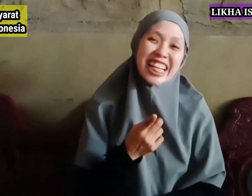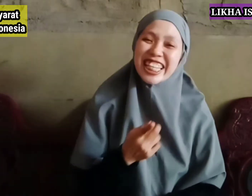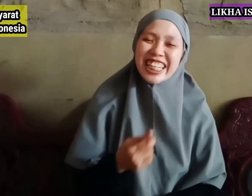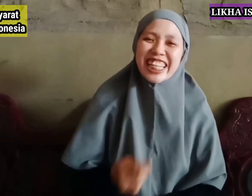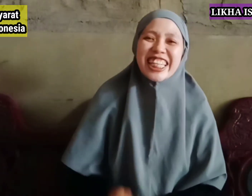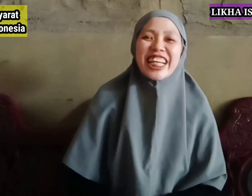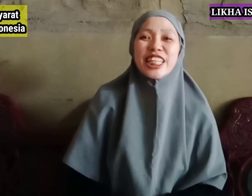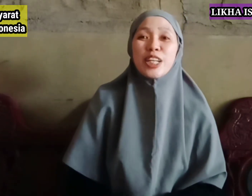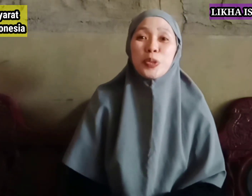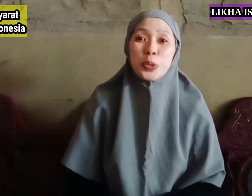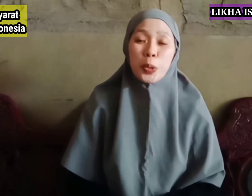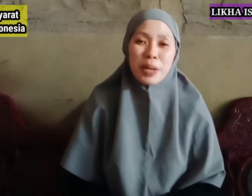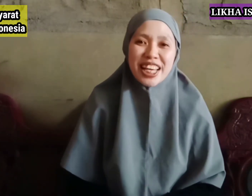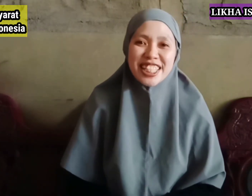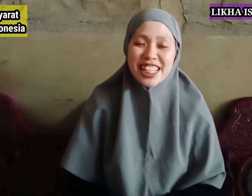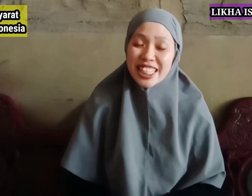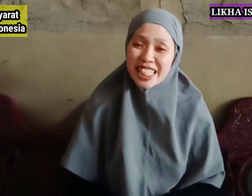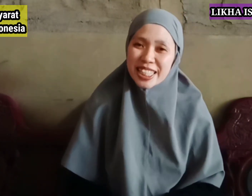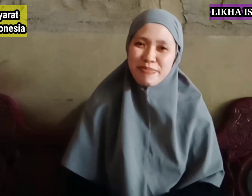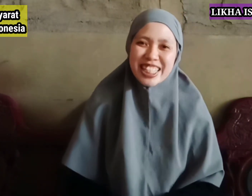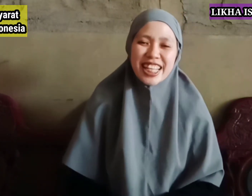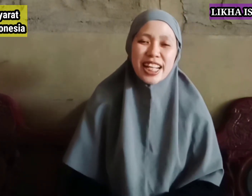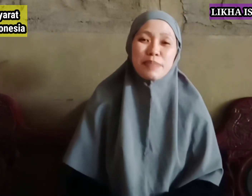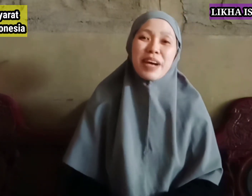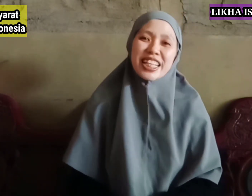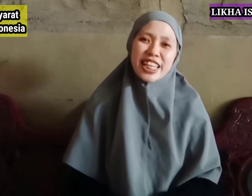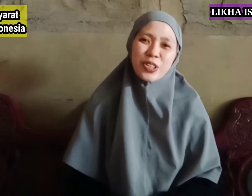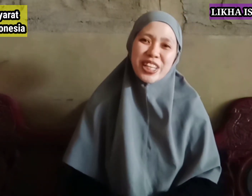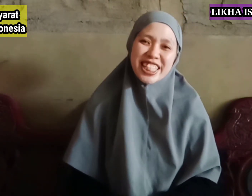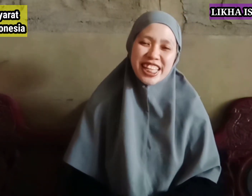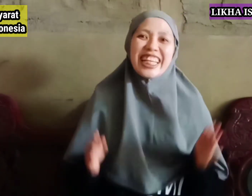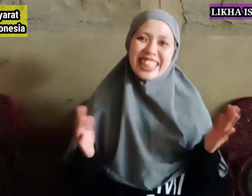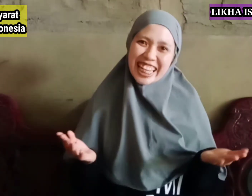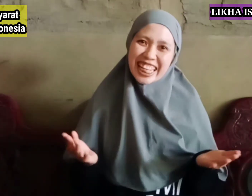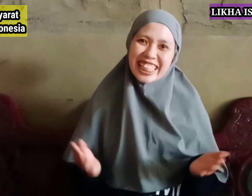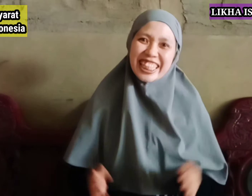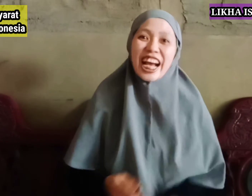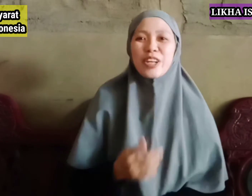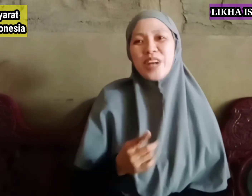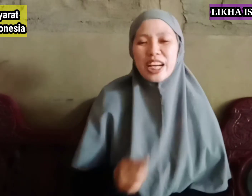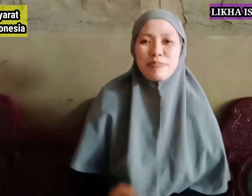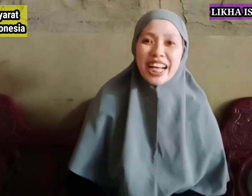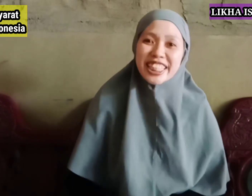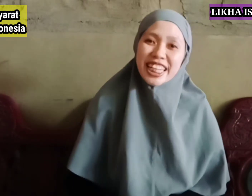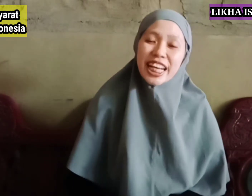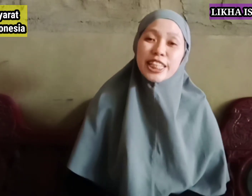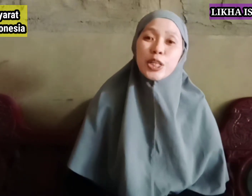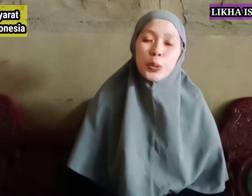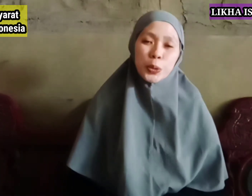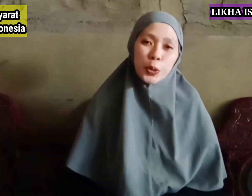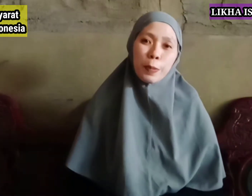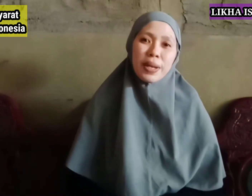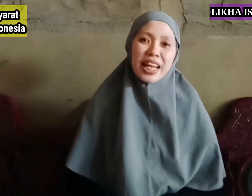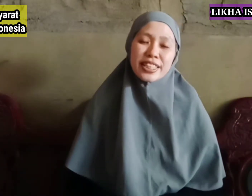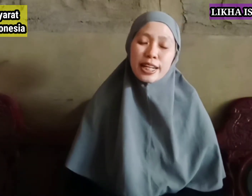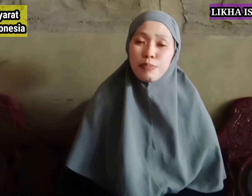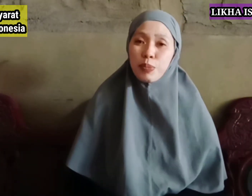mengajak lagi kalian untuk belajar sistem isyarat bahasa Indonesia ya. Dan hari ini aku akan mengajak kalian untuk belajar